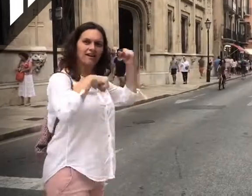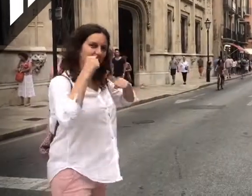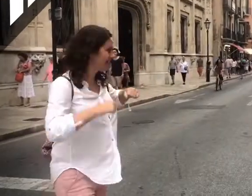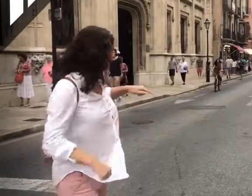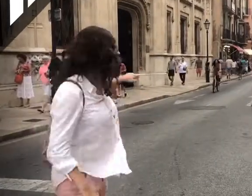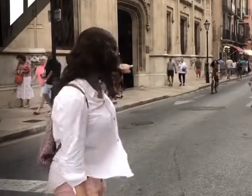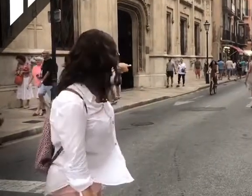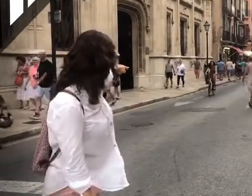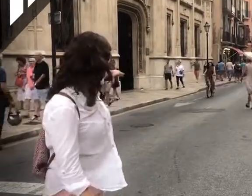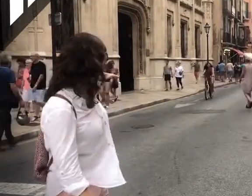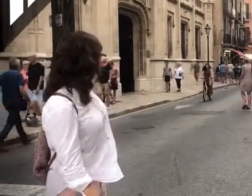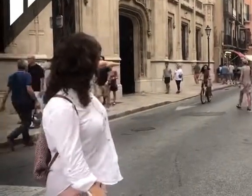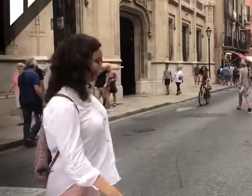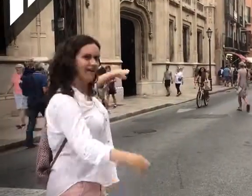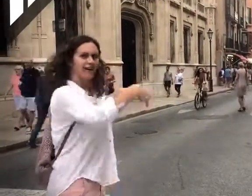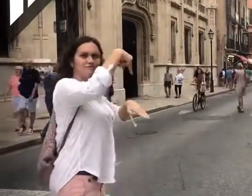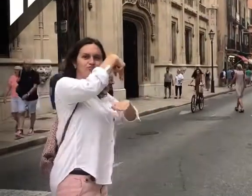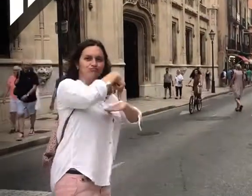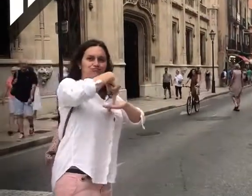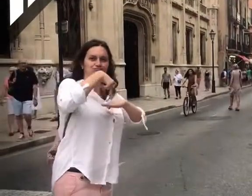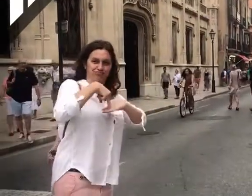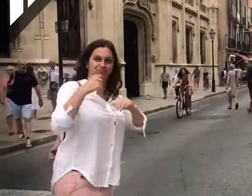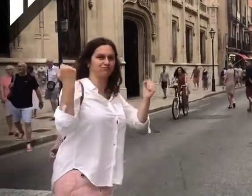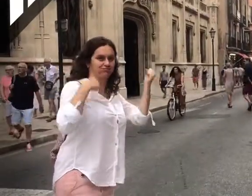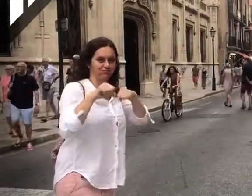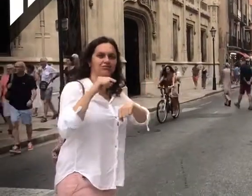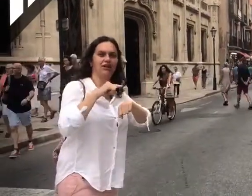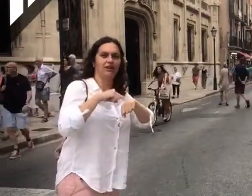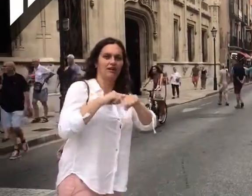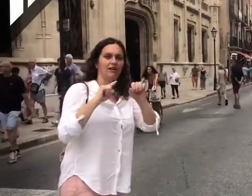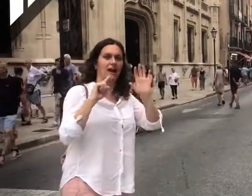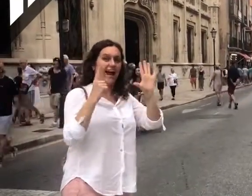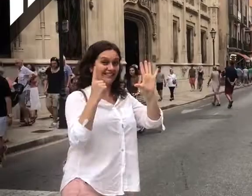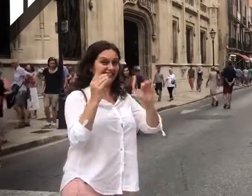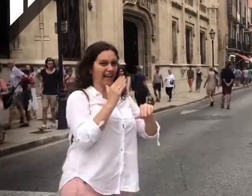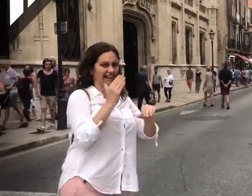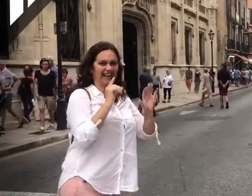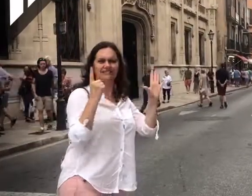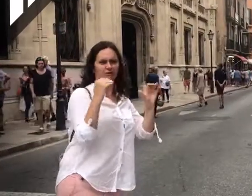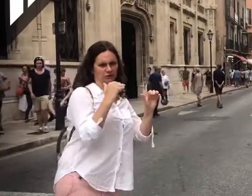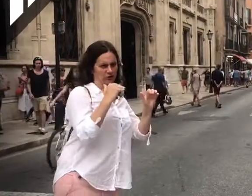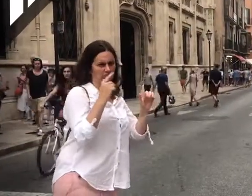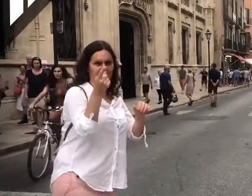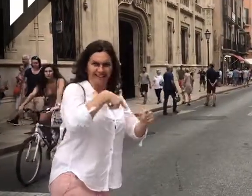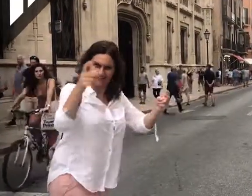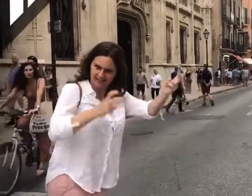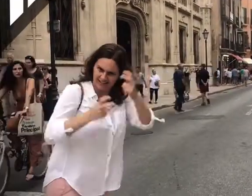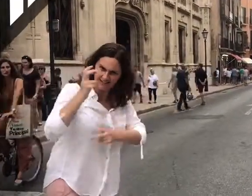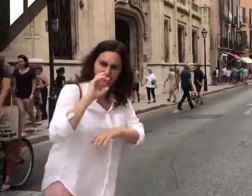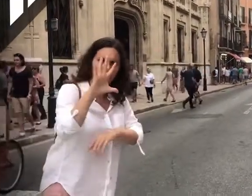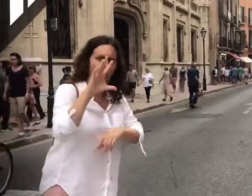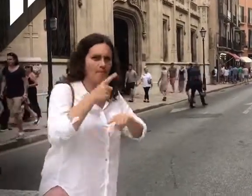Aquí mateix, sobre una tarima, faran la representació. Serà a les 6 de la tarda, però millor un poc